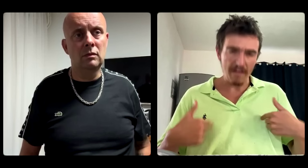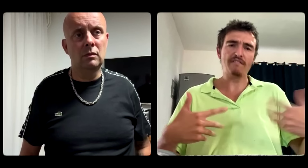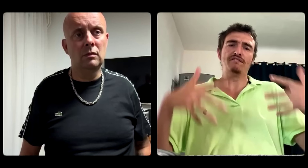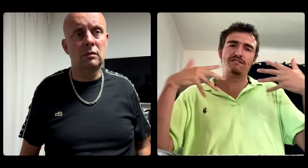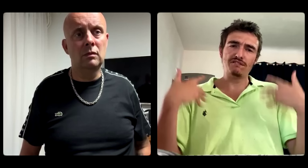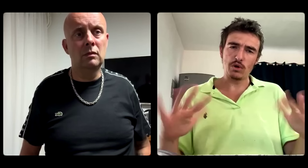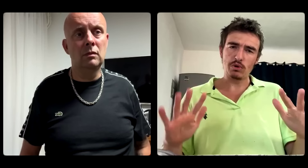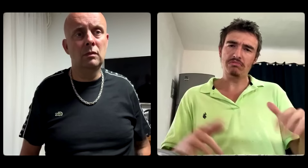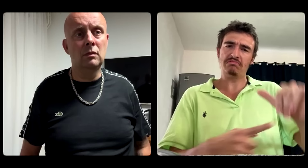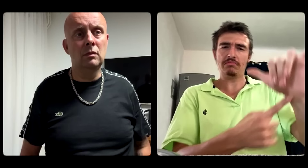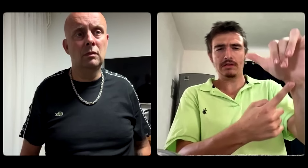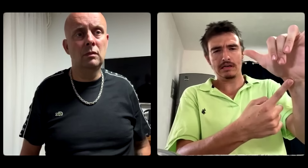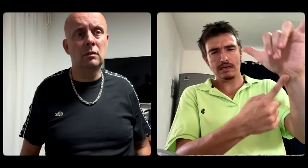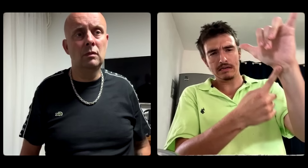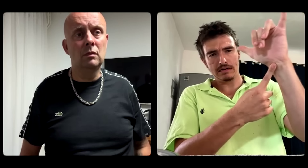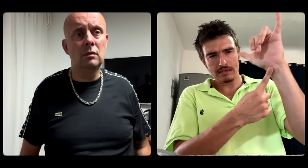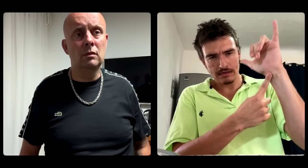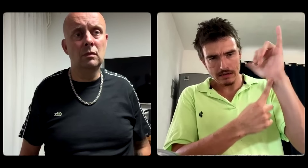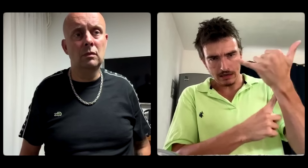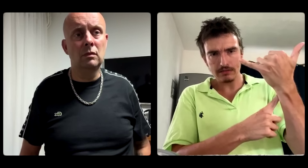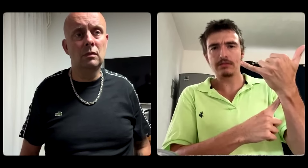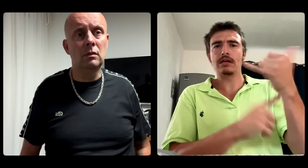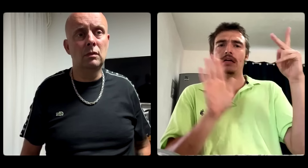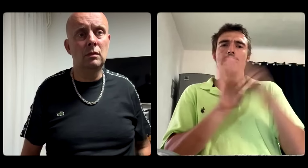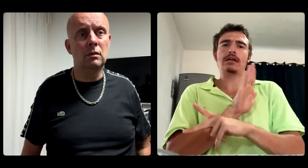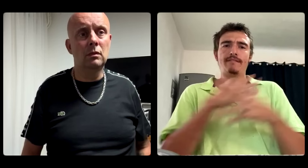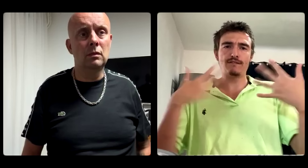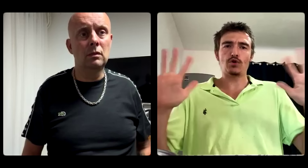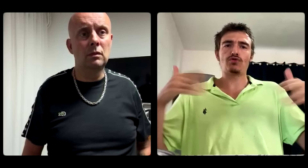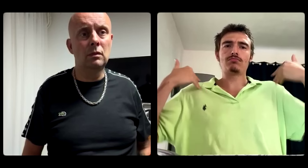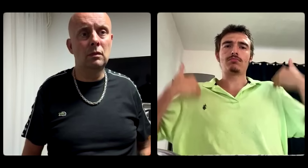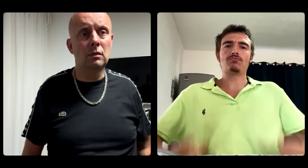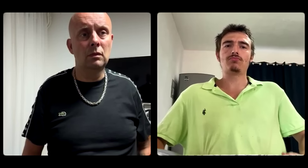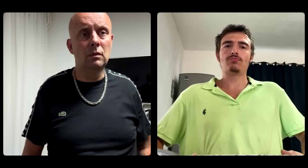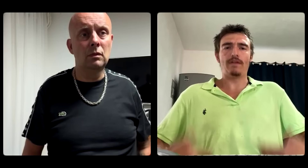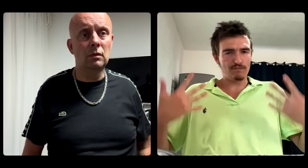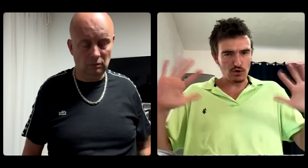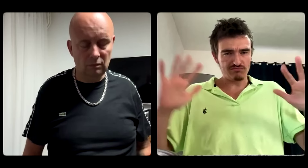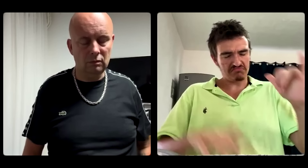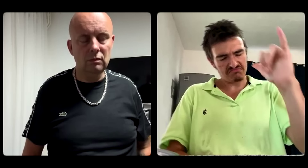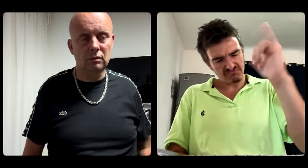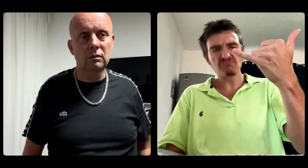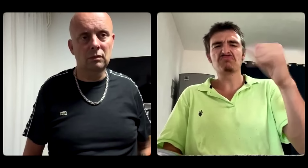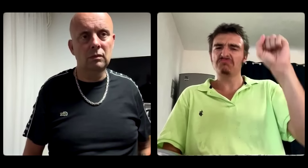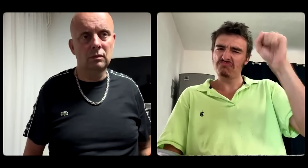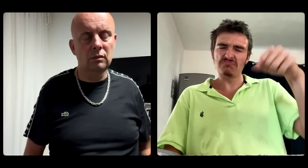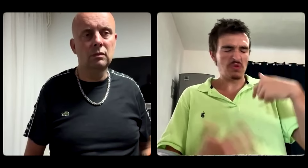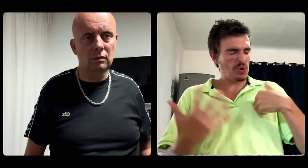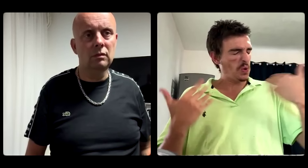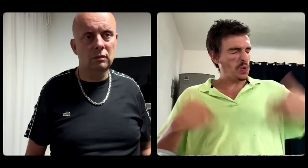Je bent 3 keer geweest of ben je zeg maar 3 personen geweest? Dus meerdere keren bij dezelfde.